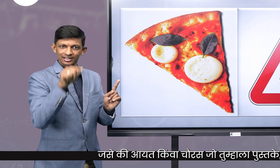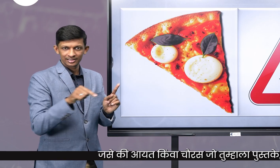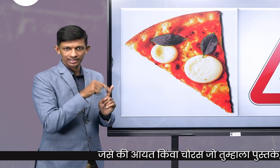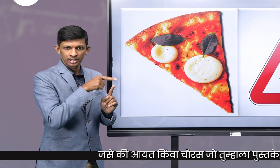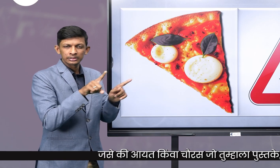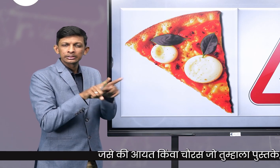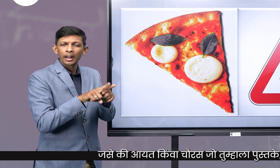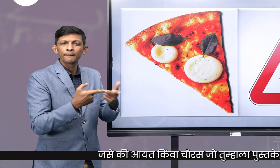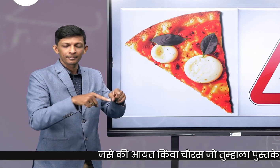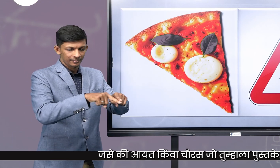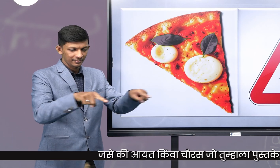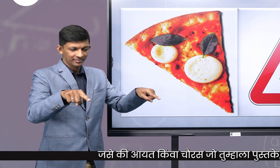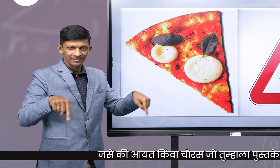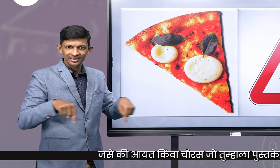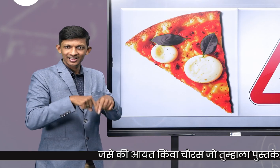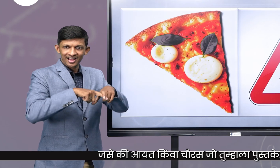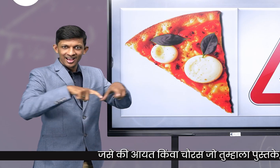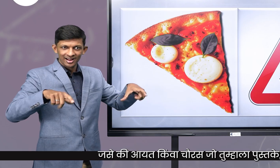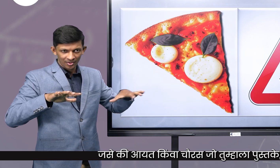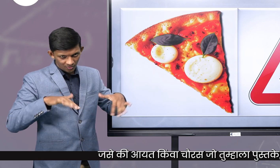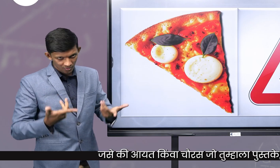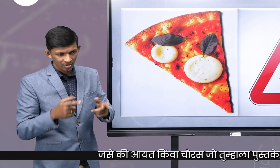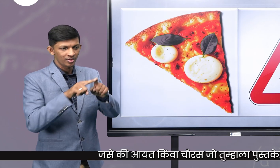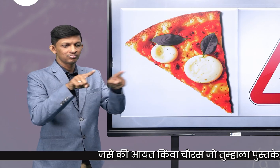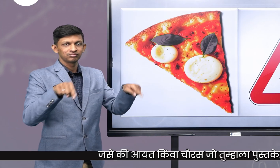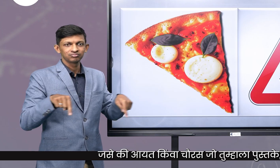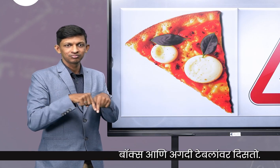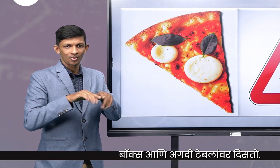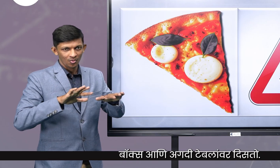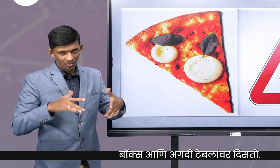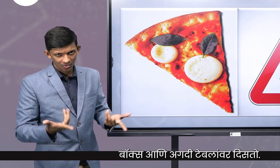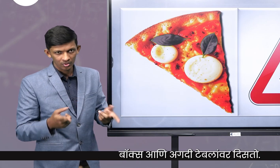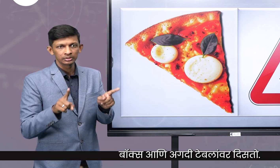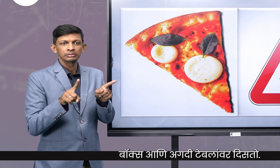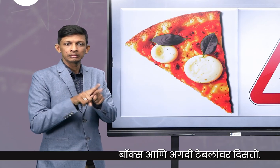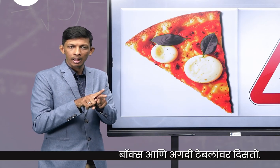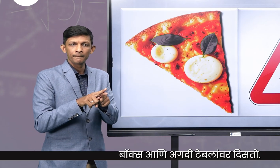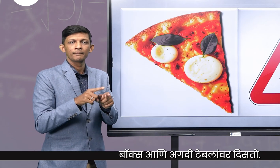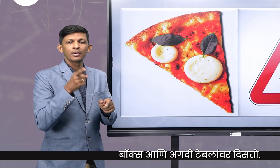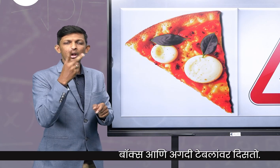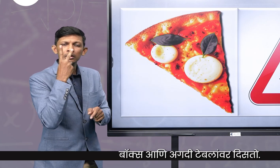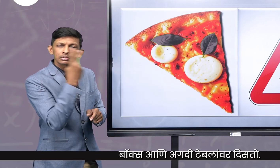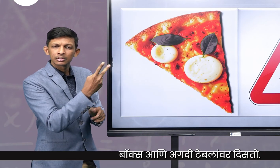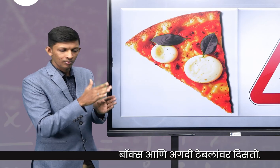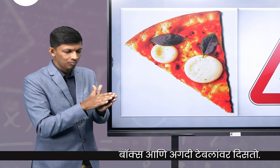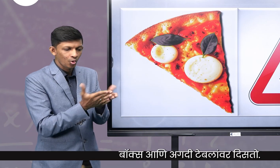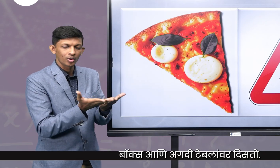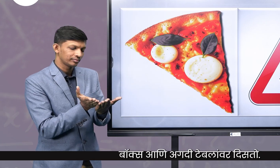जसे की आयत किंवा चौरस, जो तुम्हाला पुस्तके, बॉक्स आणि अगदी टेबलांवर दिसतो.